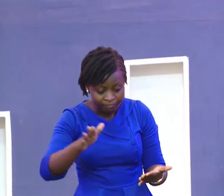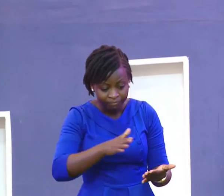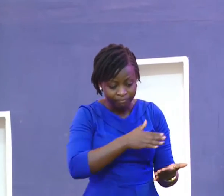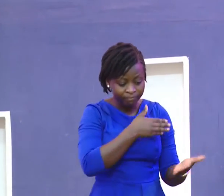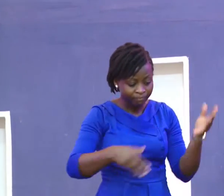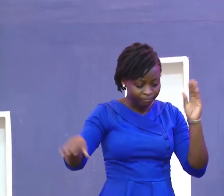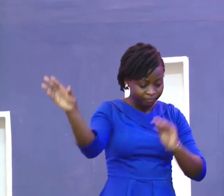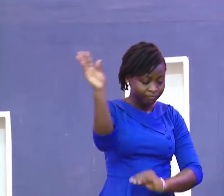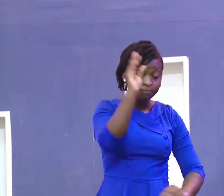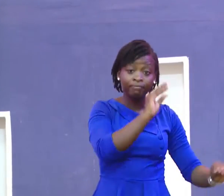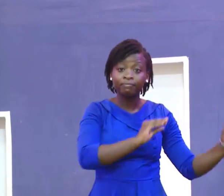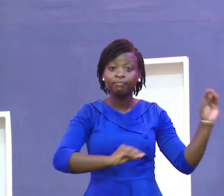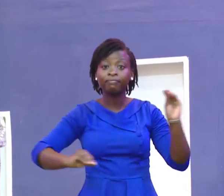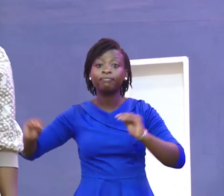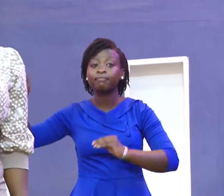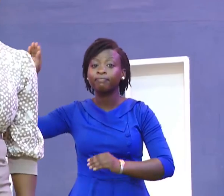hallelujah.